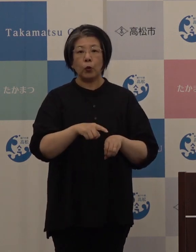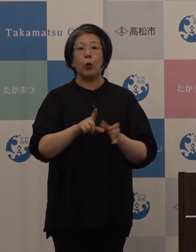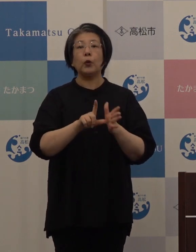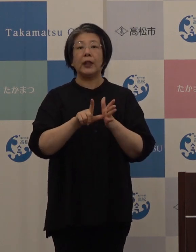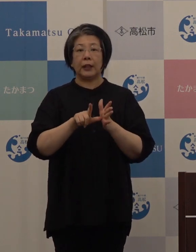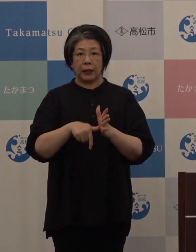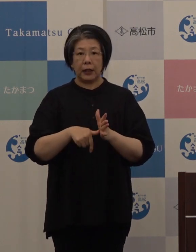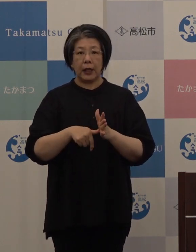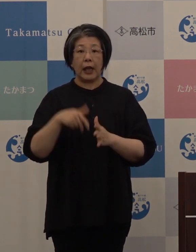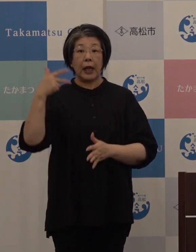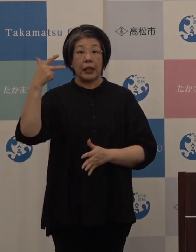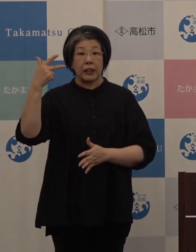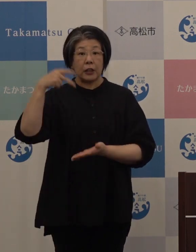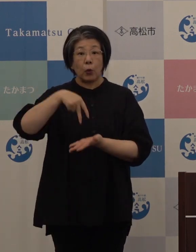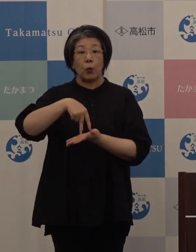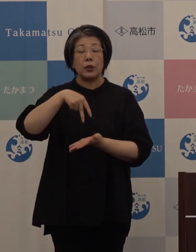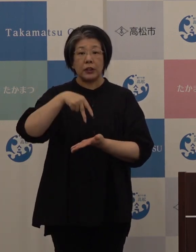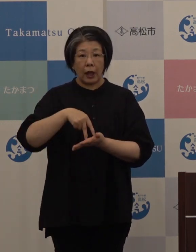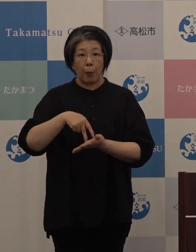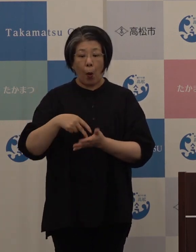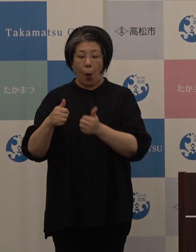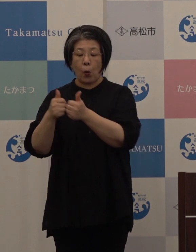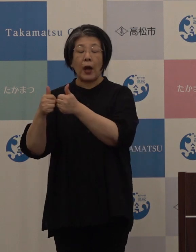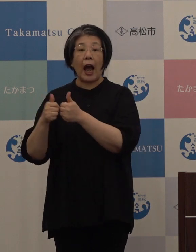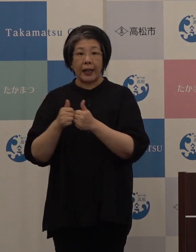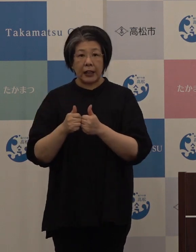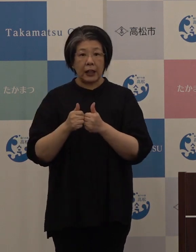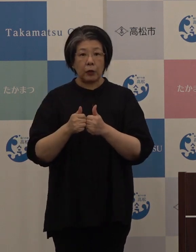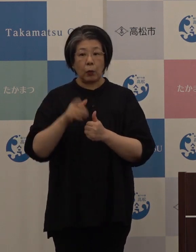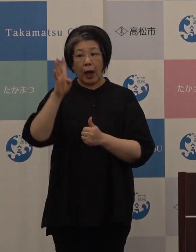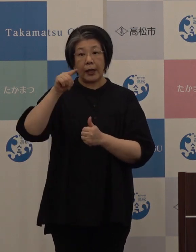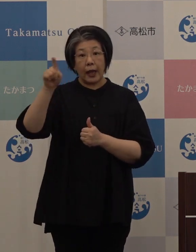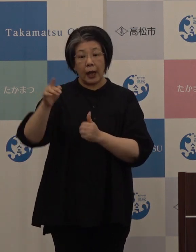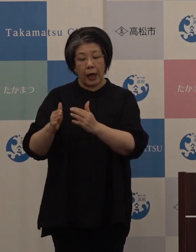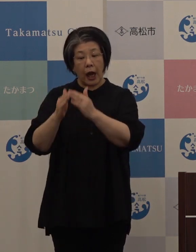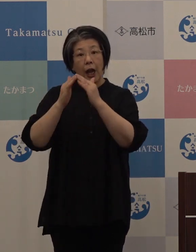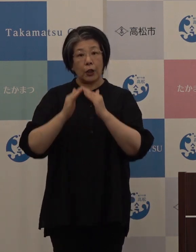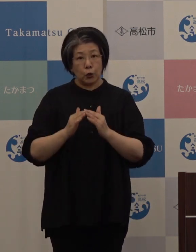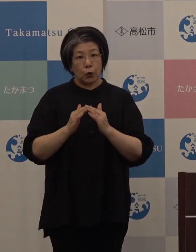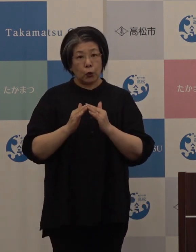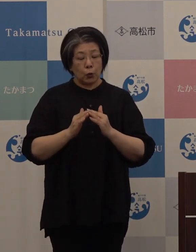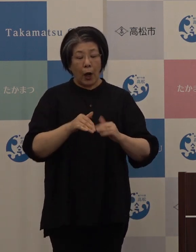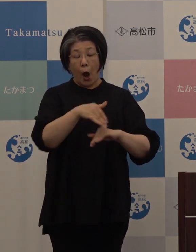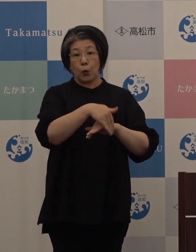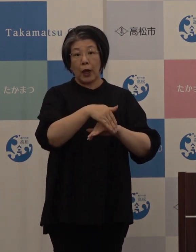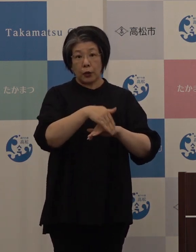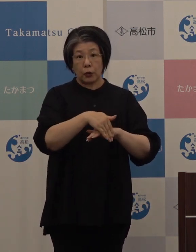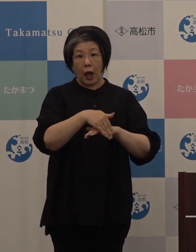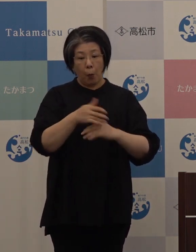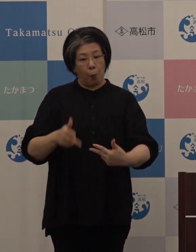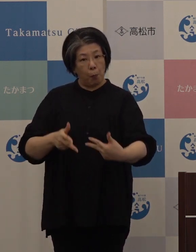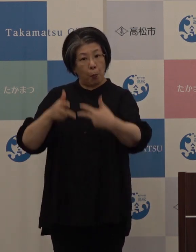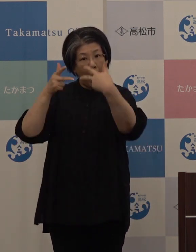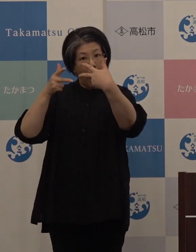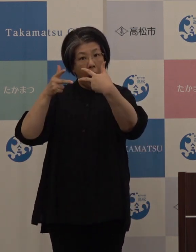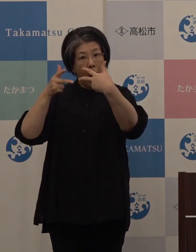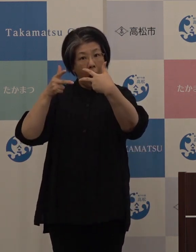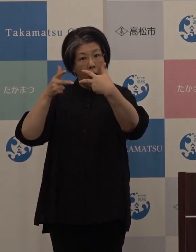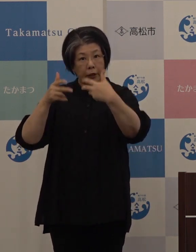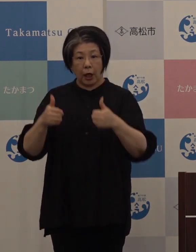市として会議のほか、移住相談やあるいは窓口対応などをオンラインで実施できるようにす